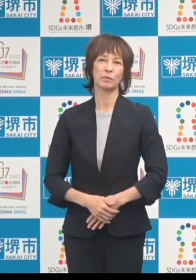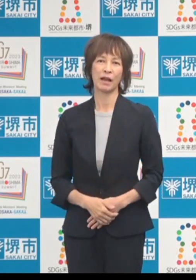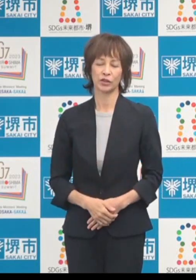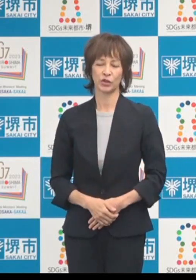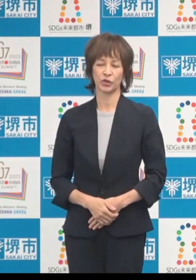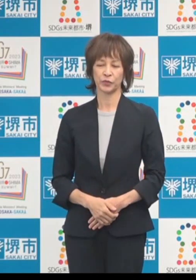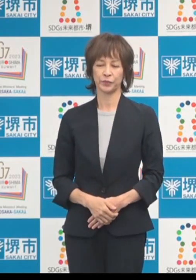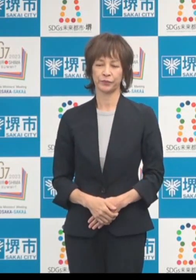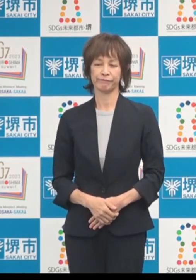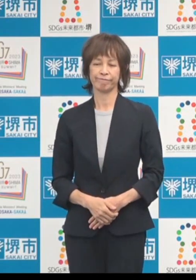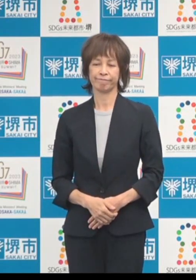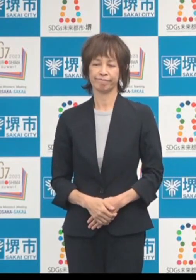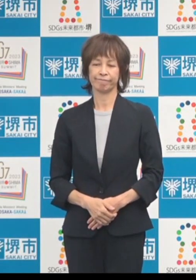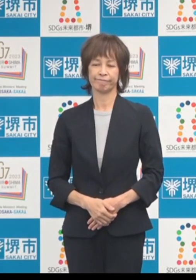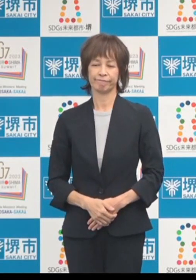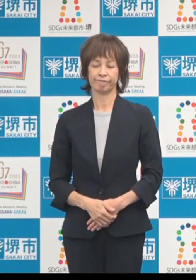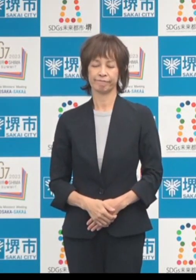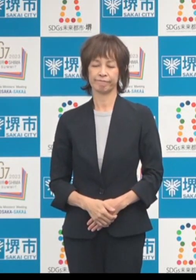します。